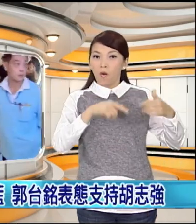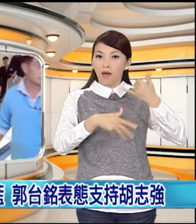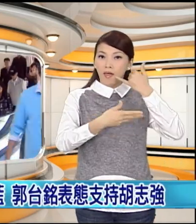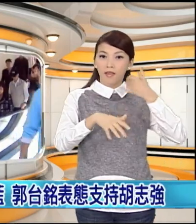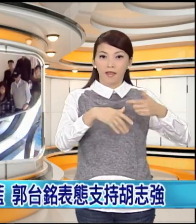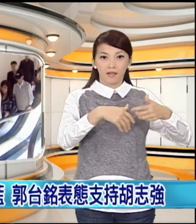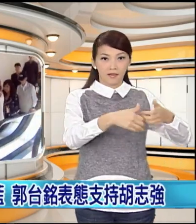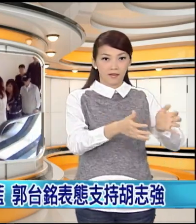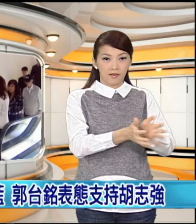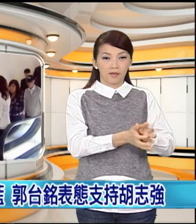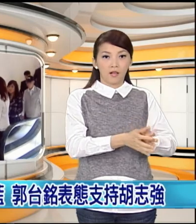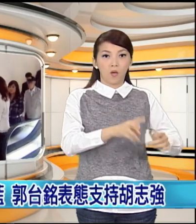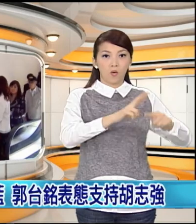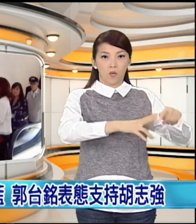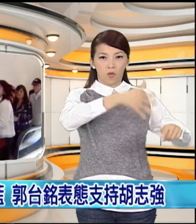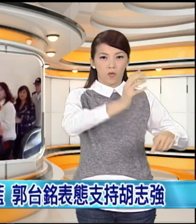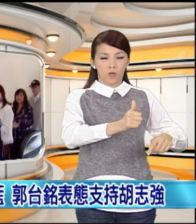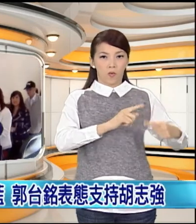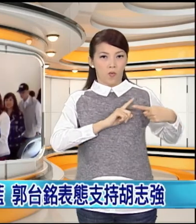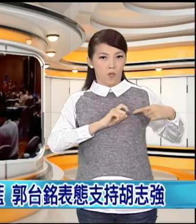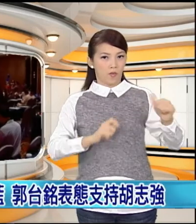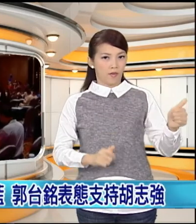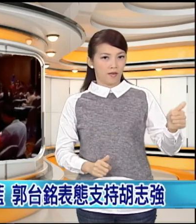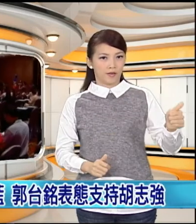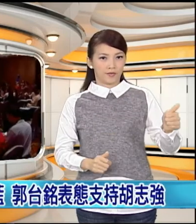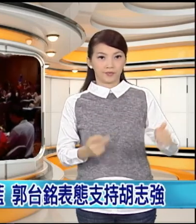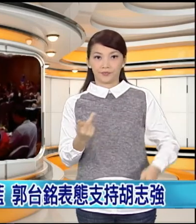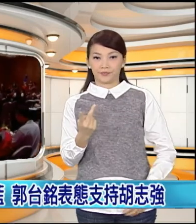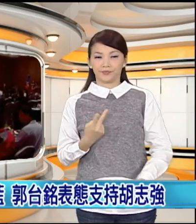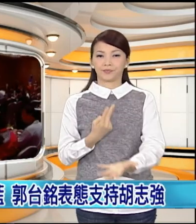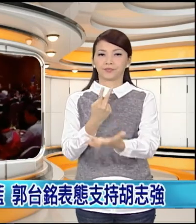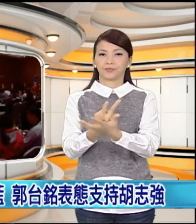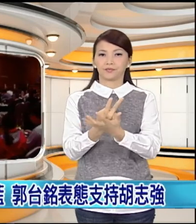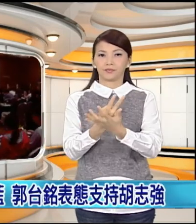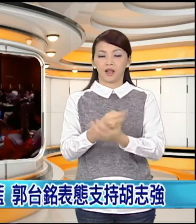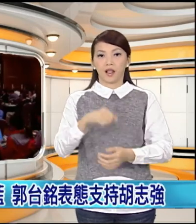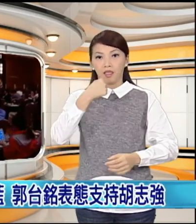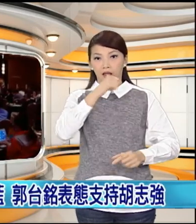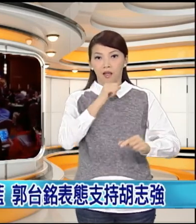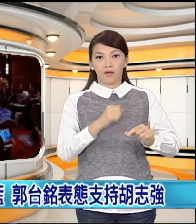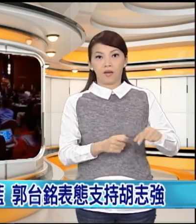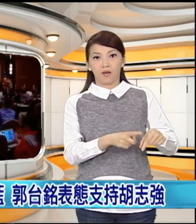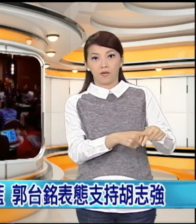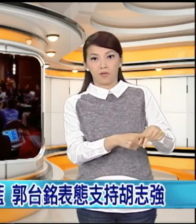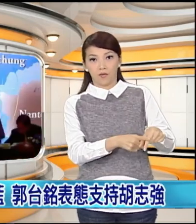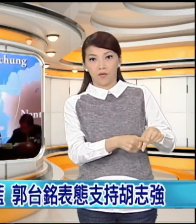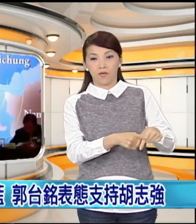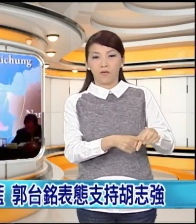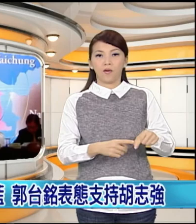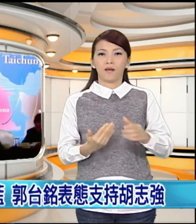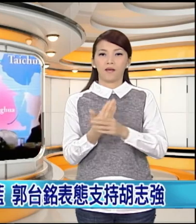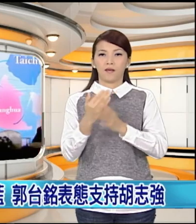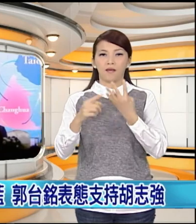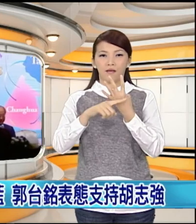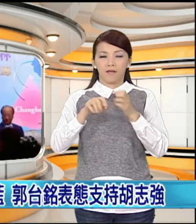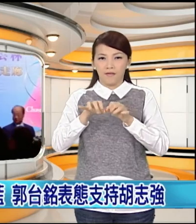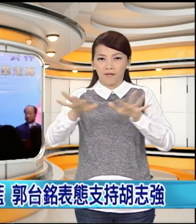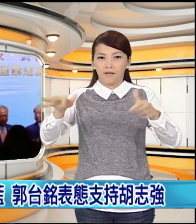郭台铭一同出席了中台湾产业发展论坛，郭台铭公开挺胡志